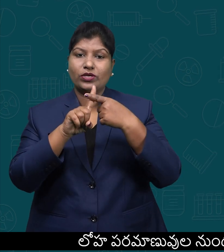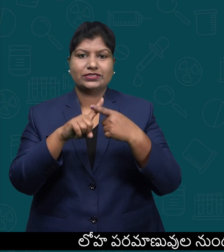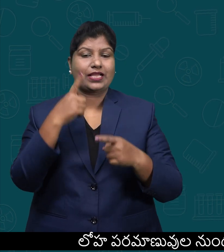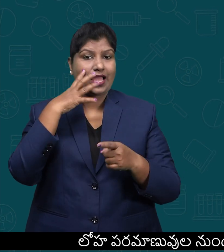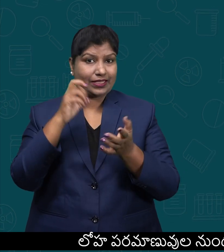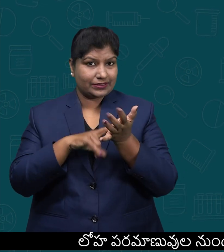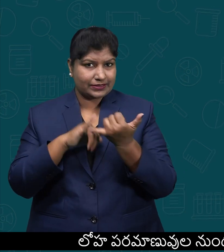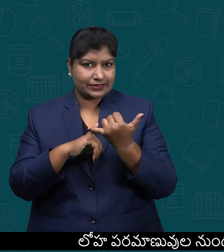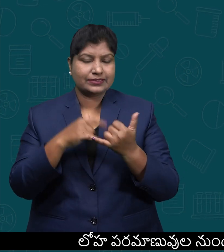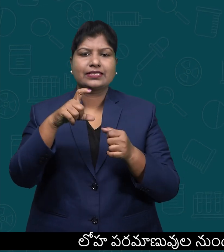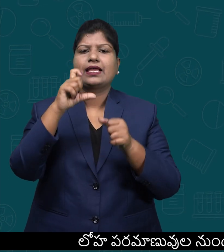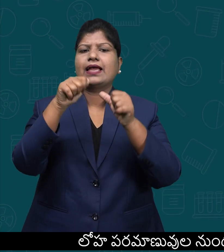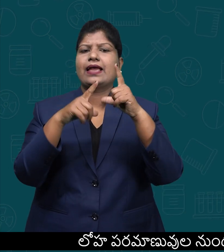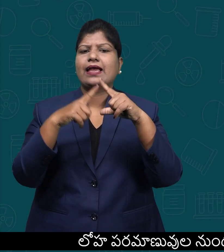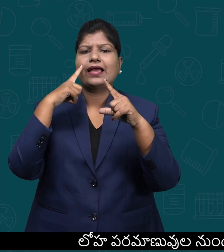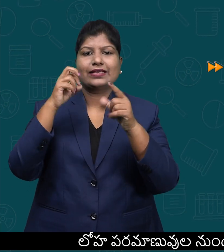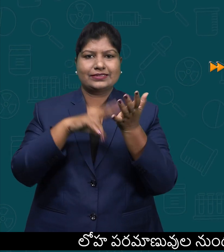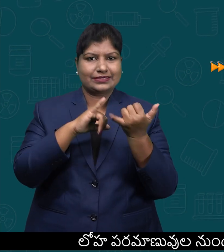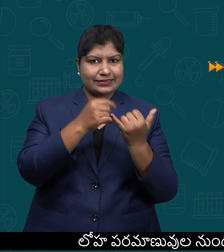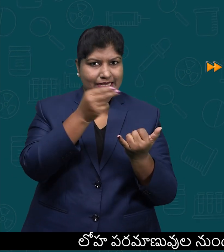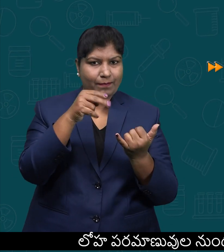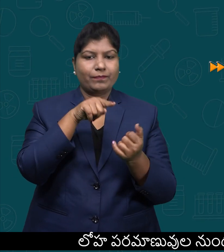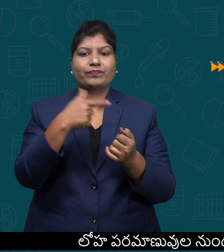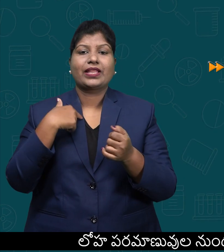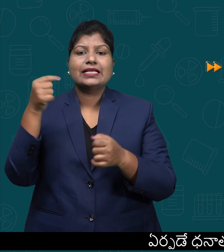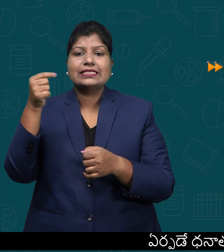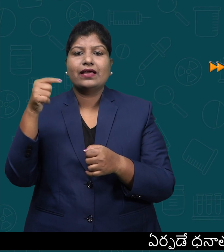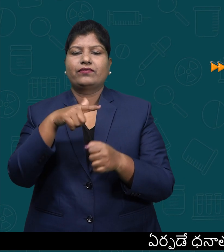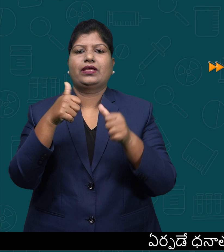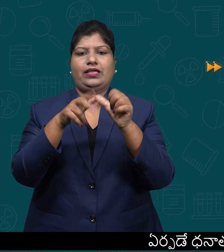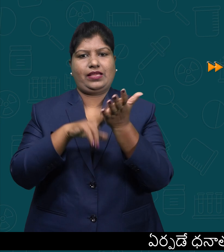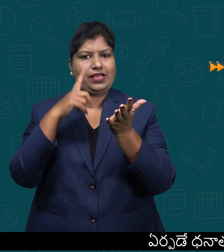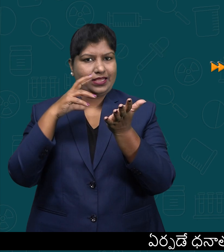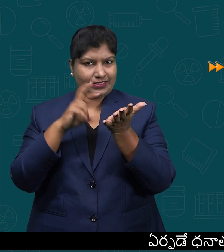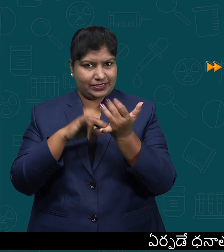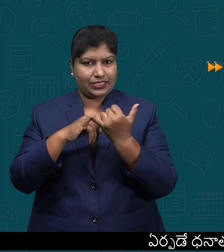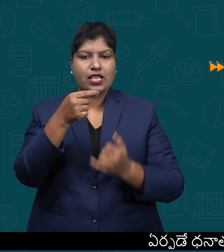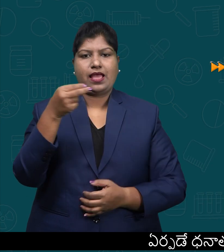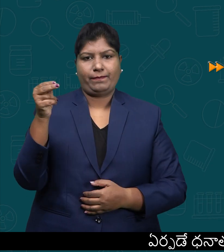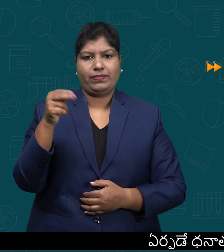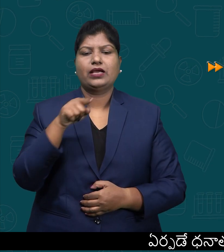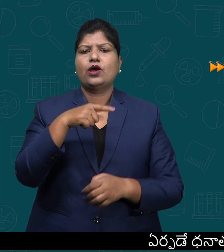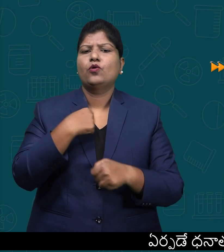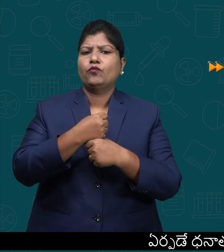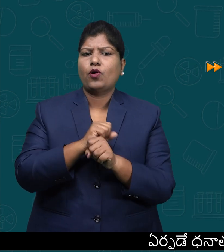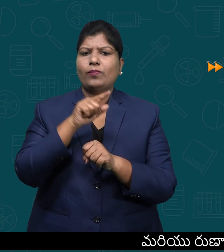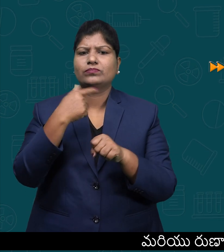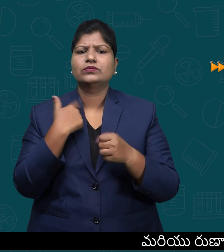నుండి అలోహానికి ఎలక్ట్రాన్ల బదిలీ కారణంగా ఏర్పడే ధనాత్మక అయాన్లు క్యాటయాన్స్